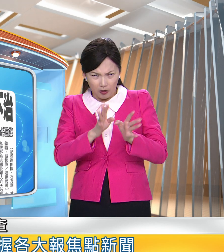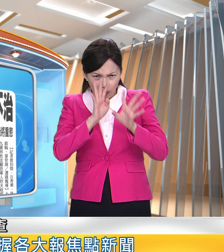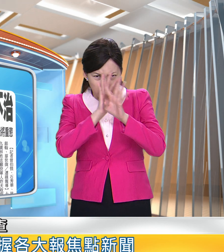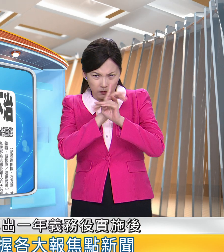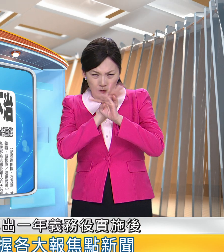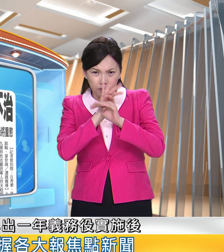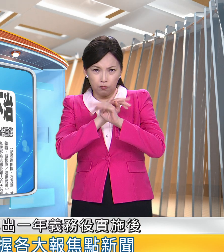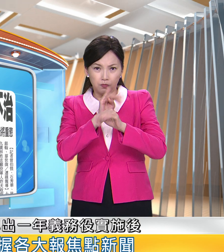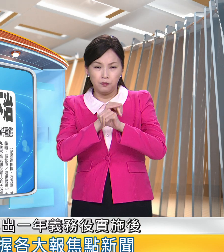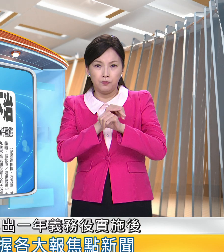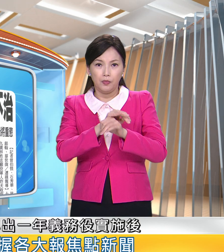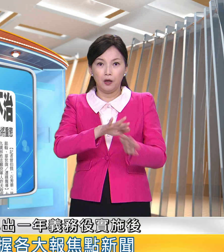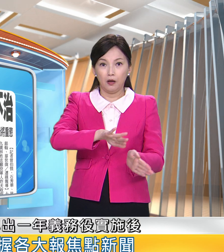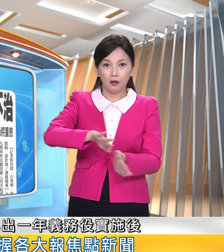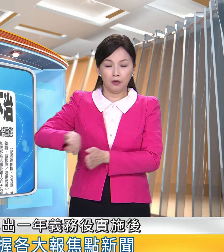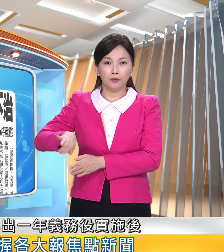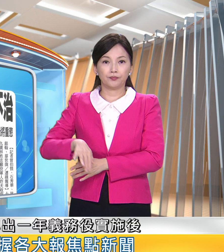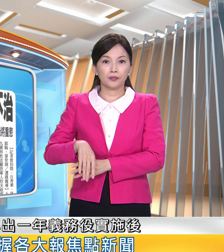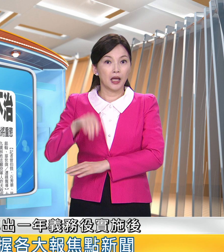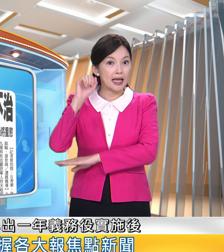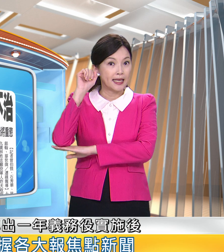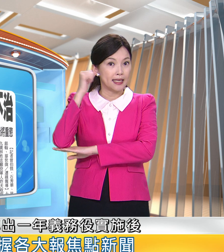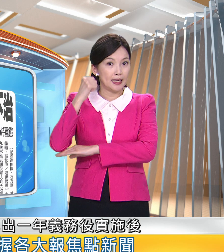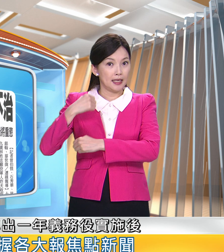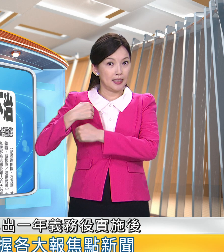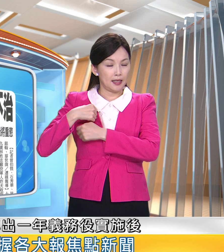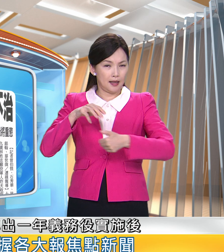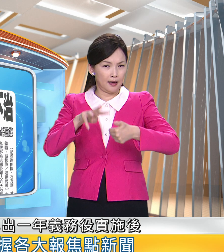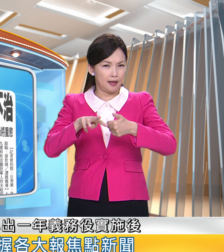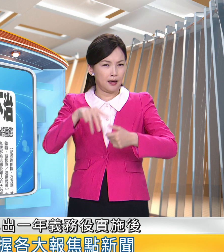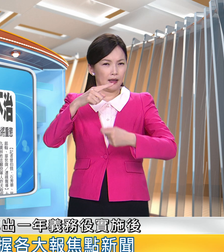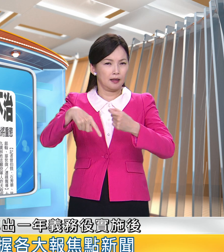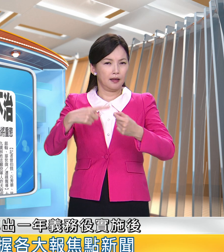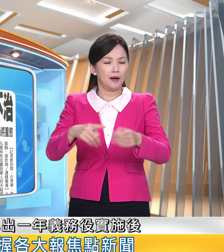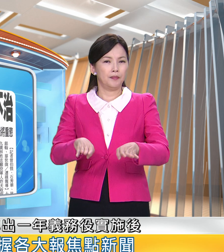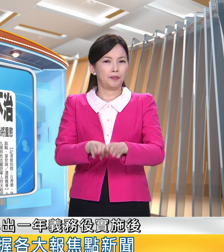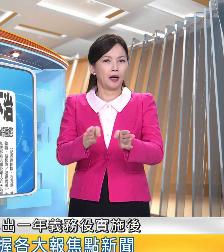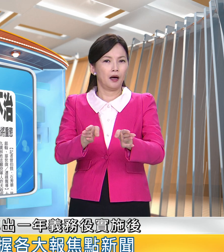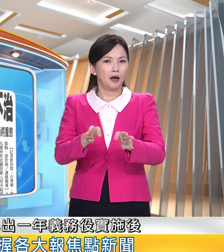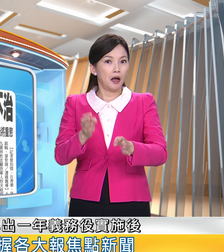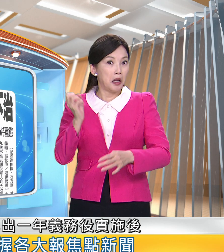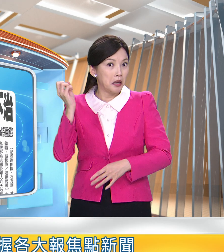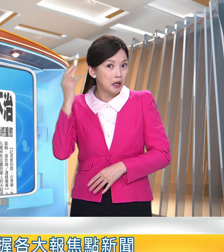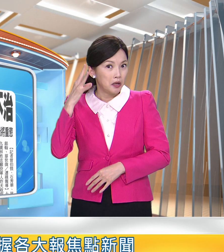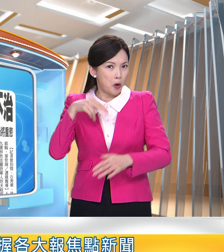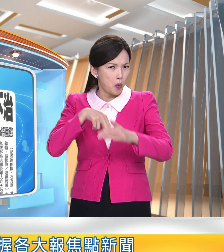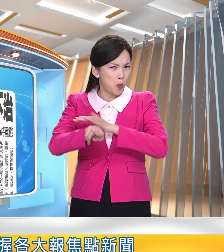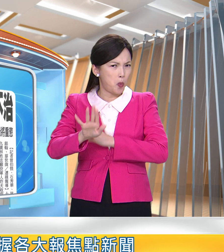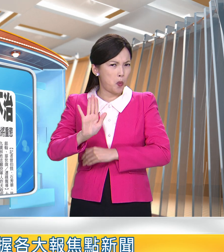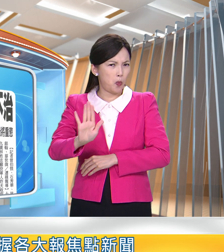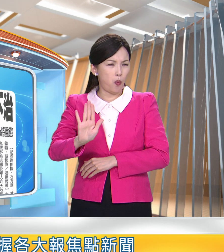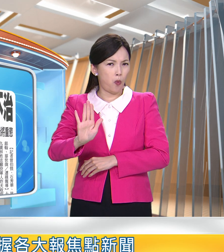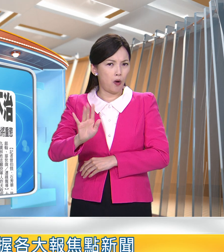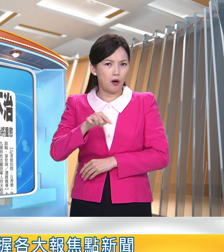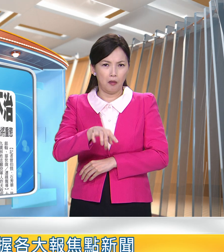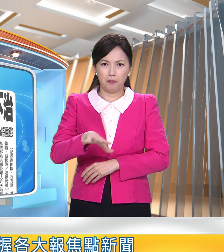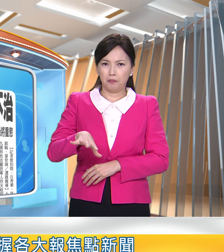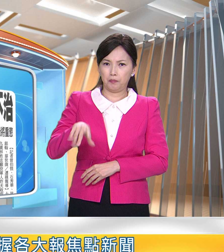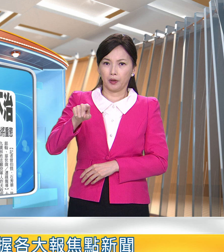而另外，军中也传出1年义务役实施之后首起逃兵事件，刘